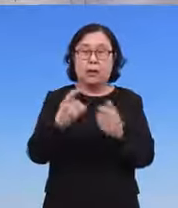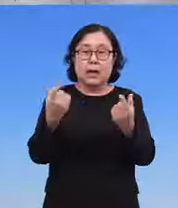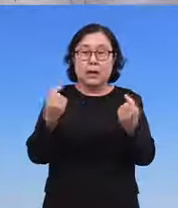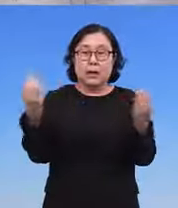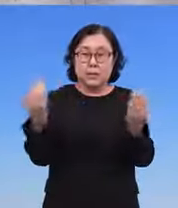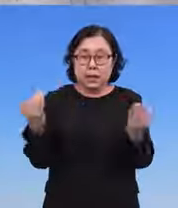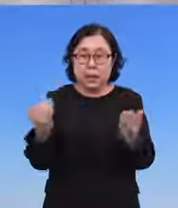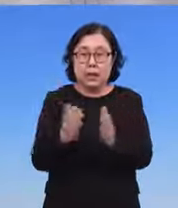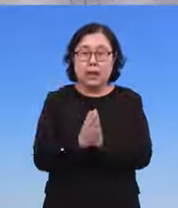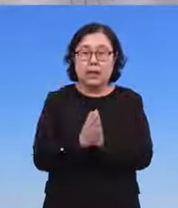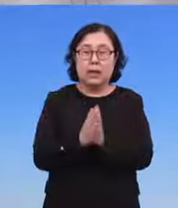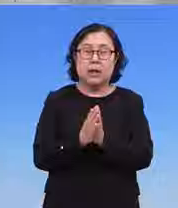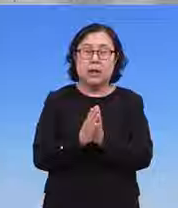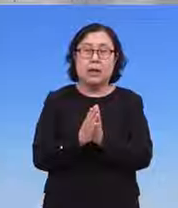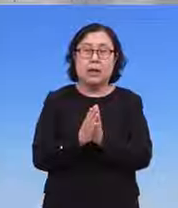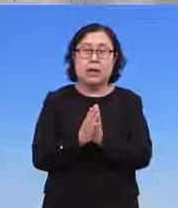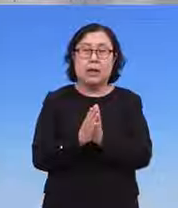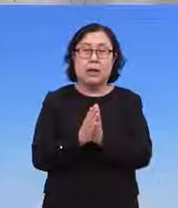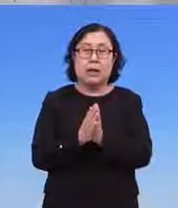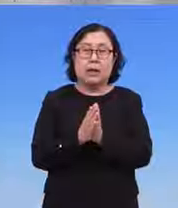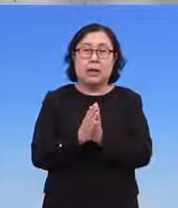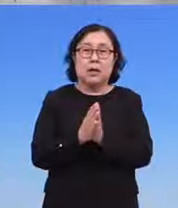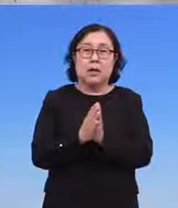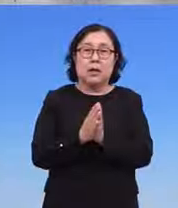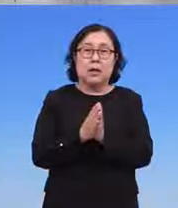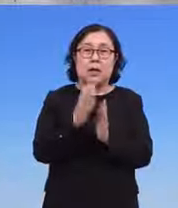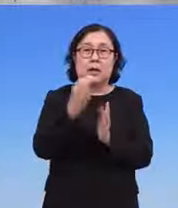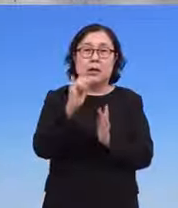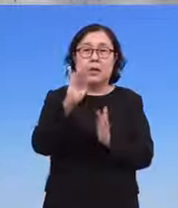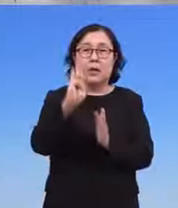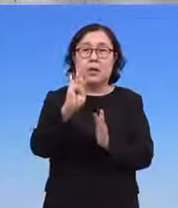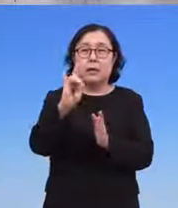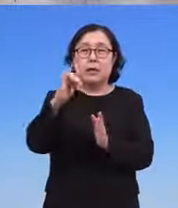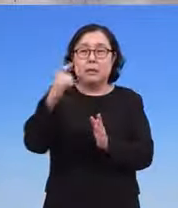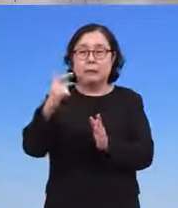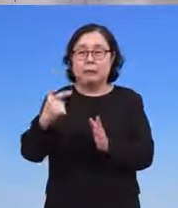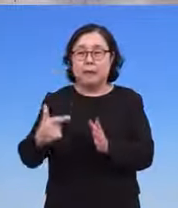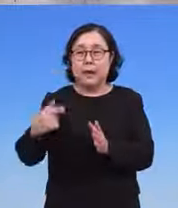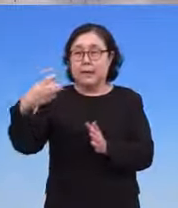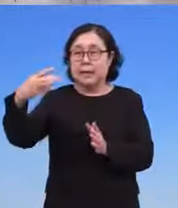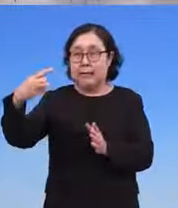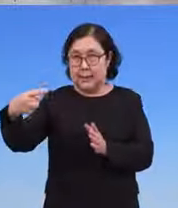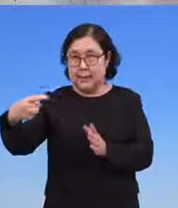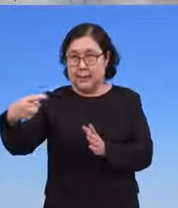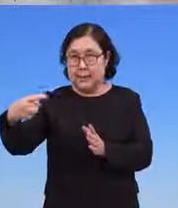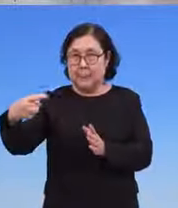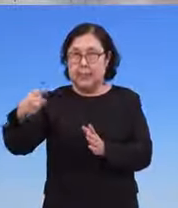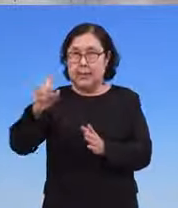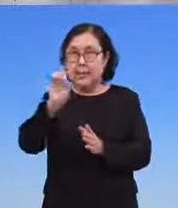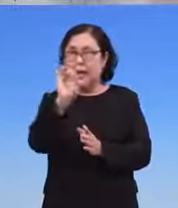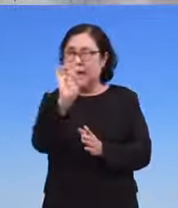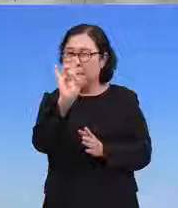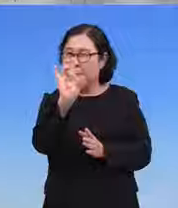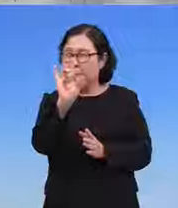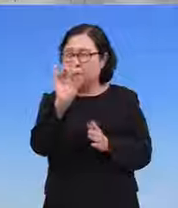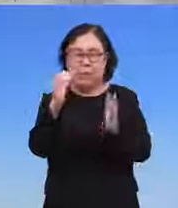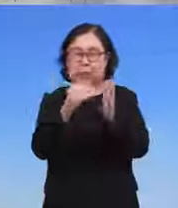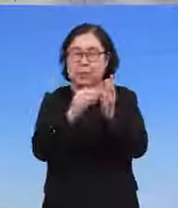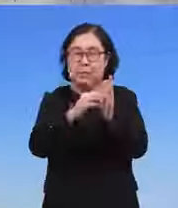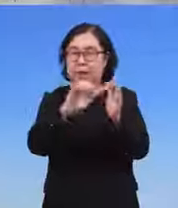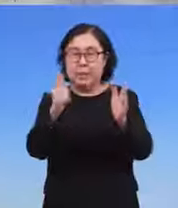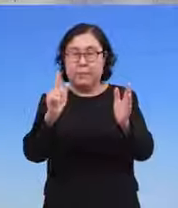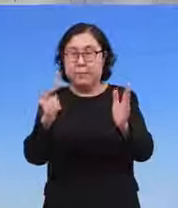번째는요, 이런 일들이 이벤트가 아니라 무브먼트로 가야 된다 생각합니다. 이벤트는 그건 다 쇼예요.